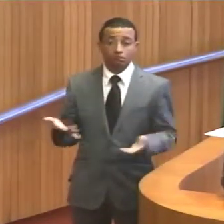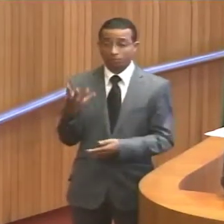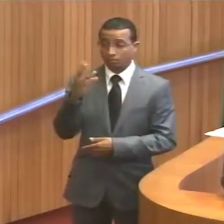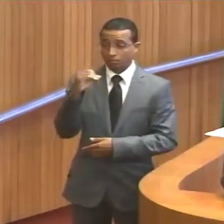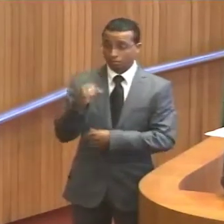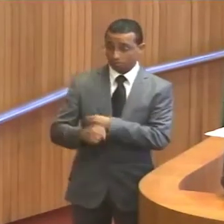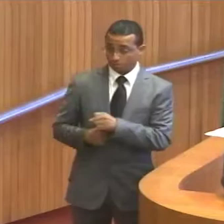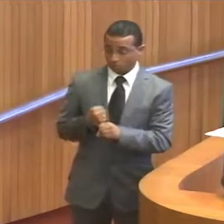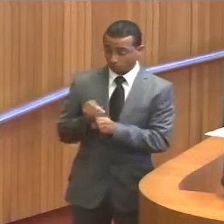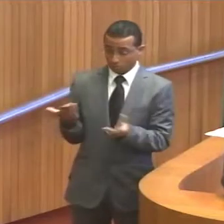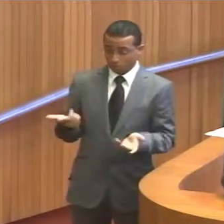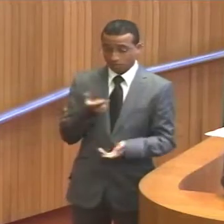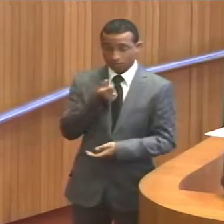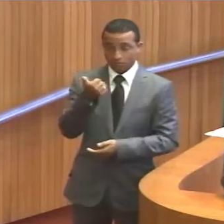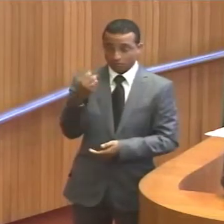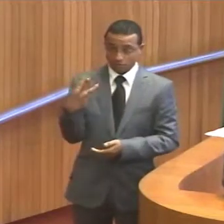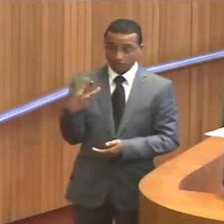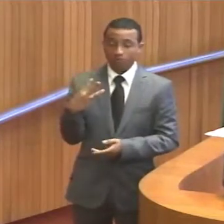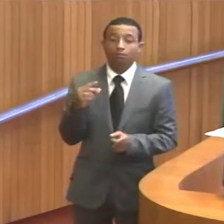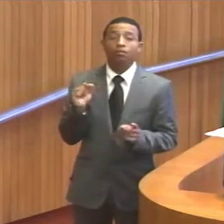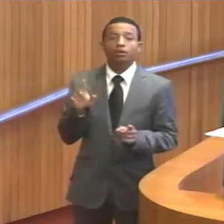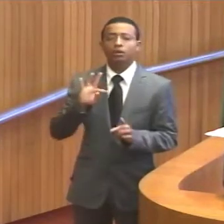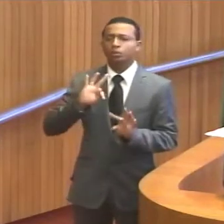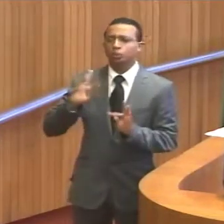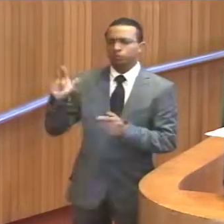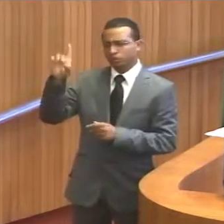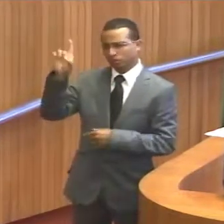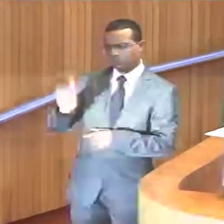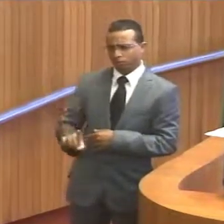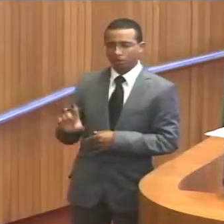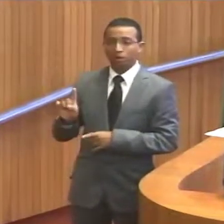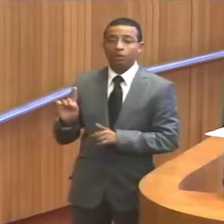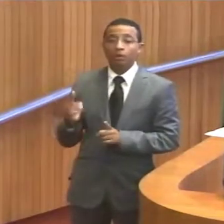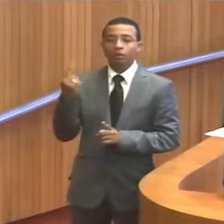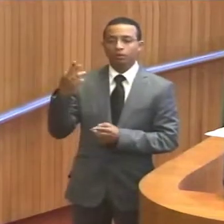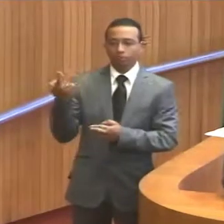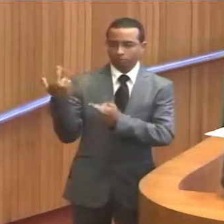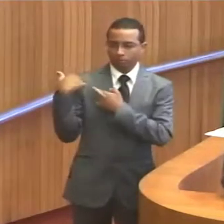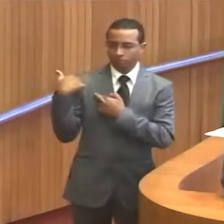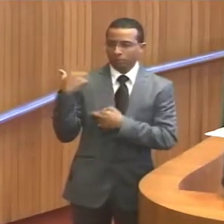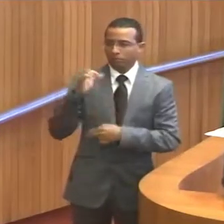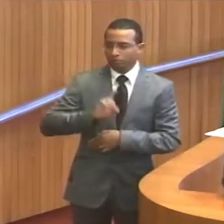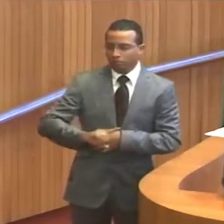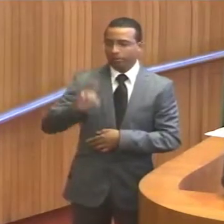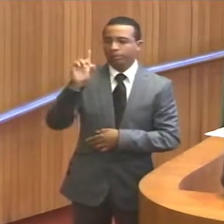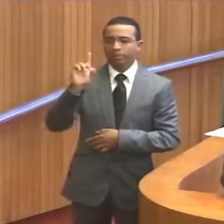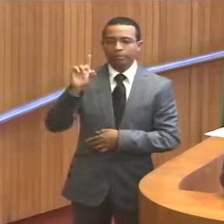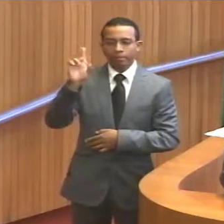Vieram aqui toda a diretoria, um representante da diretoria nacional, seu Valdir